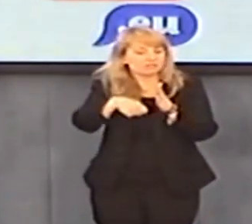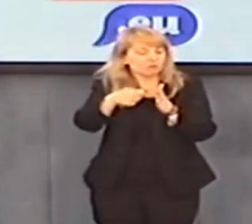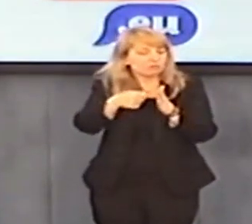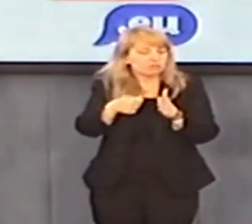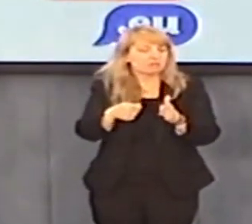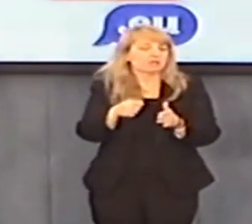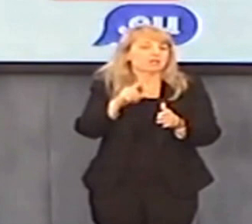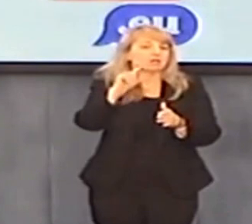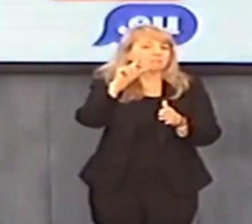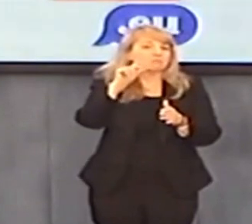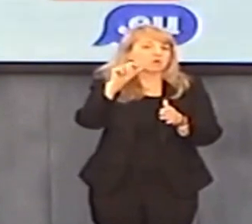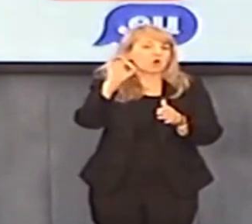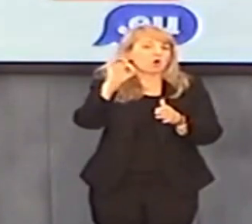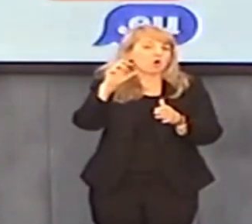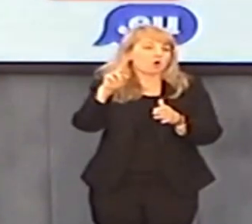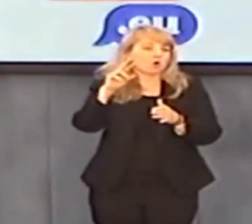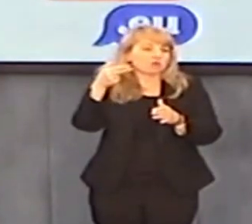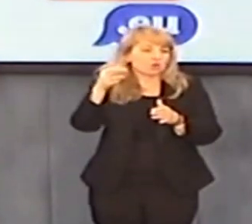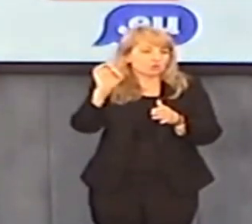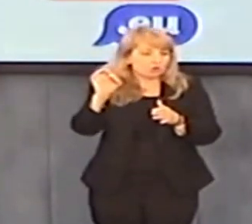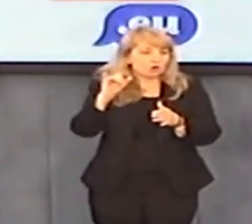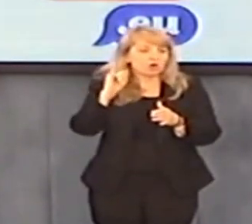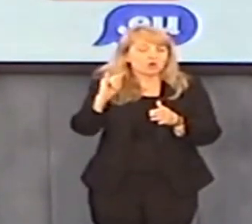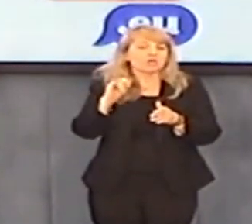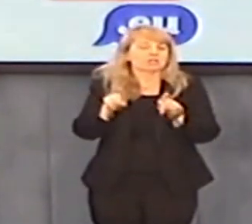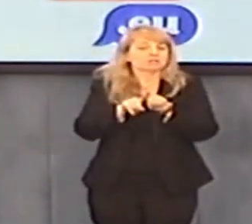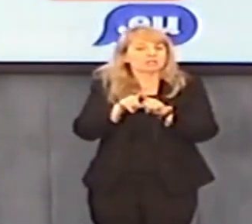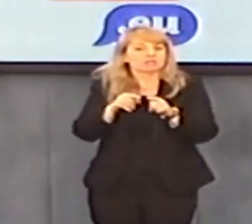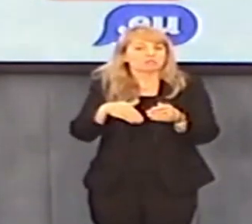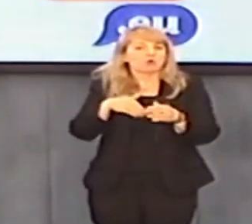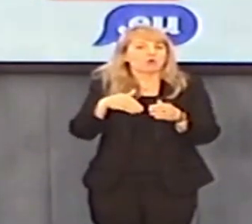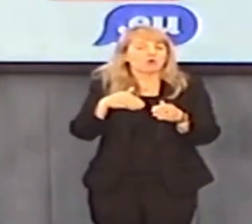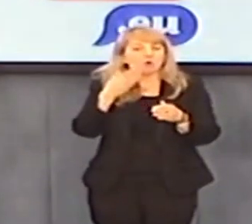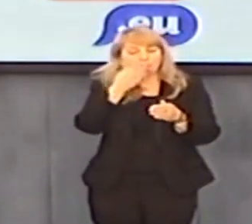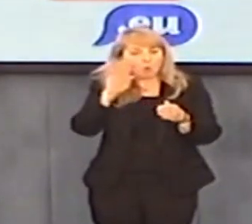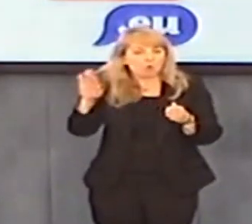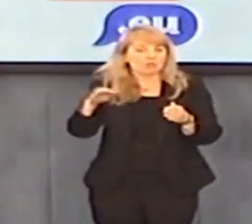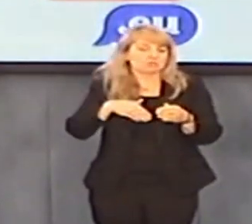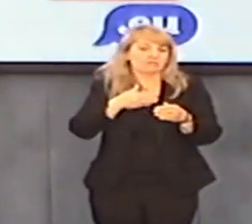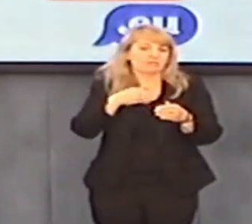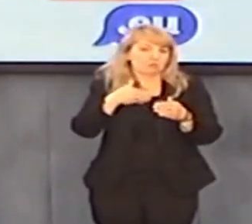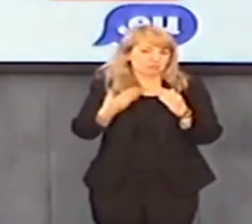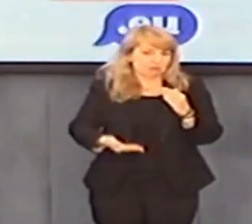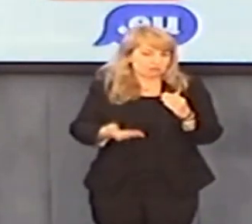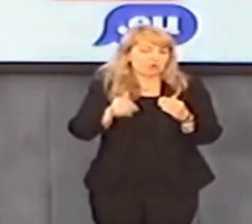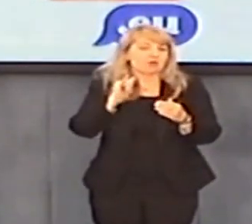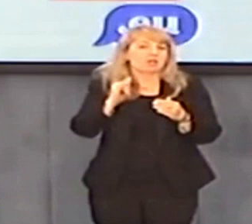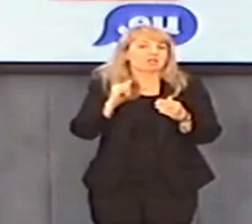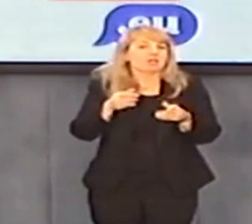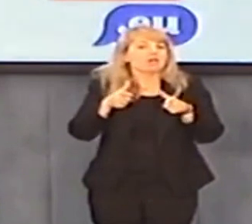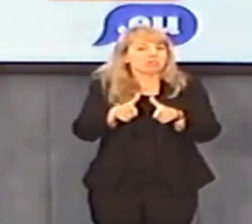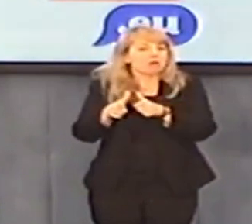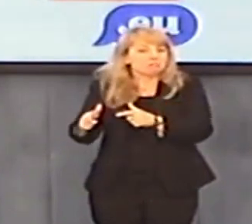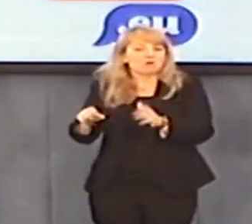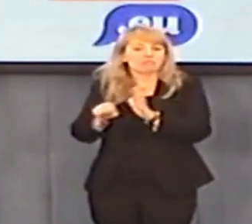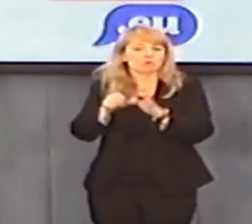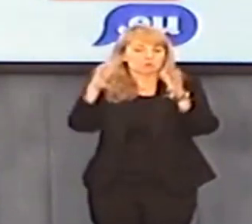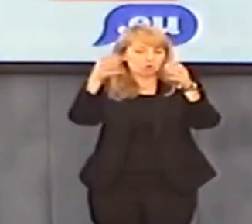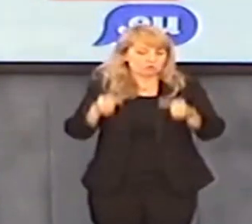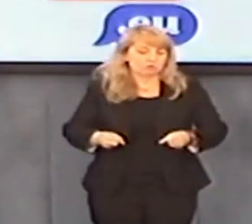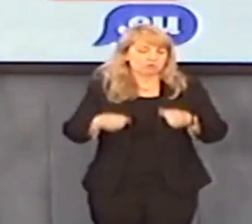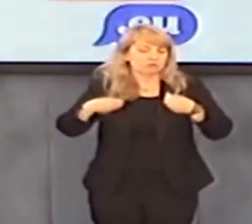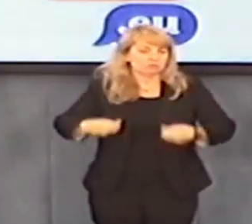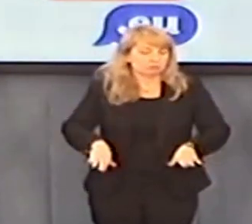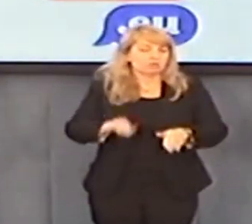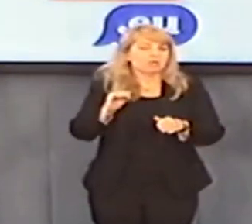w komputerze, a następnie, obnażając swoje narządy płciowe, namawiał pozostałych do ściągania spodni i oglądał